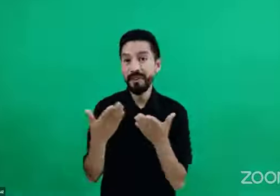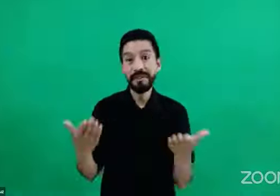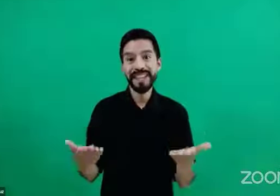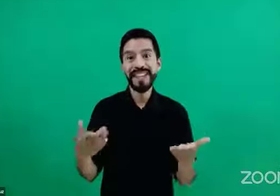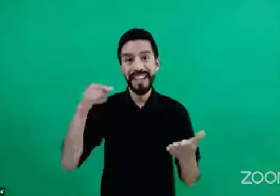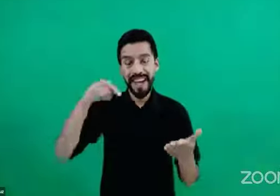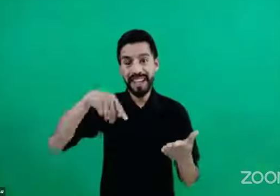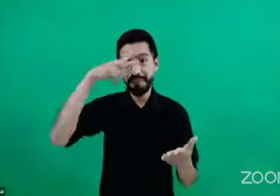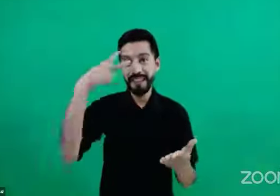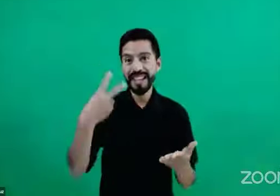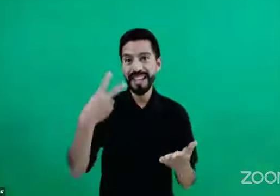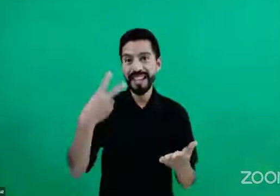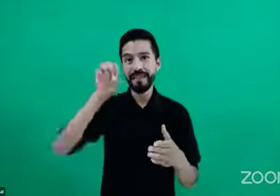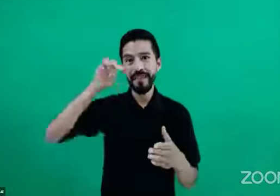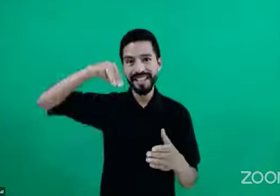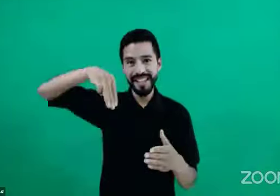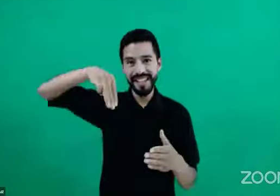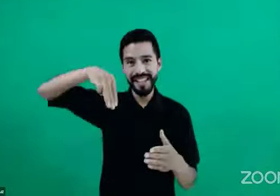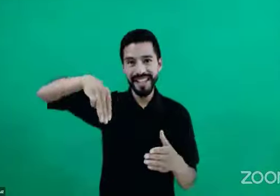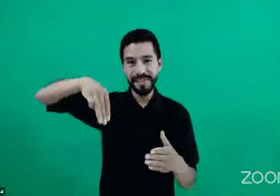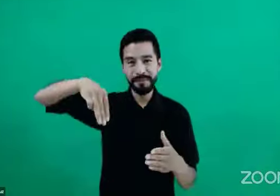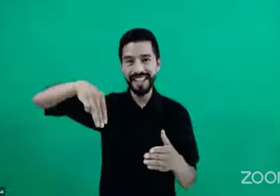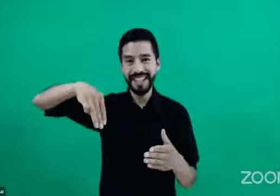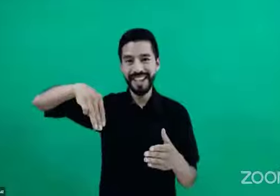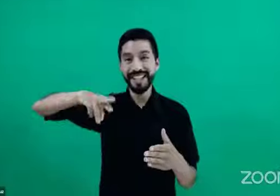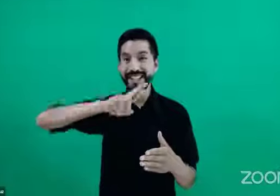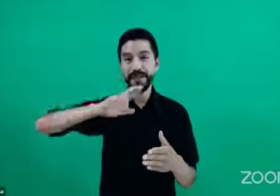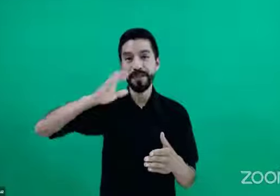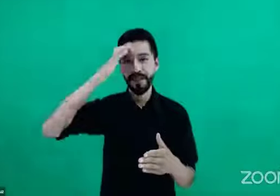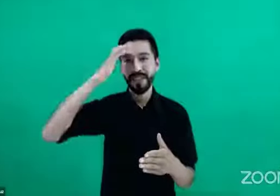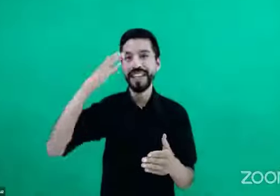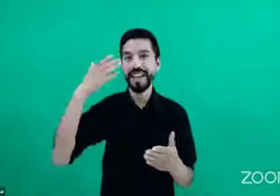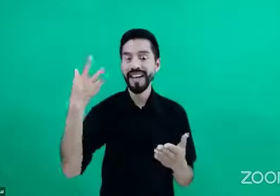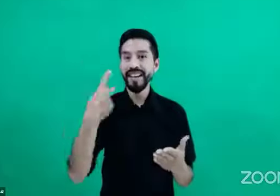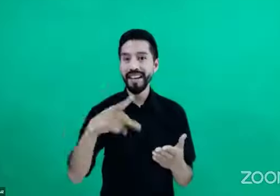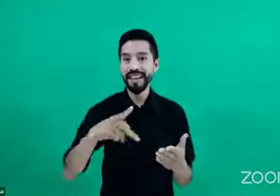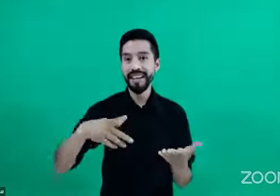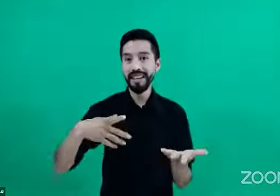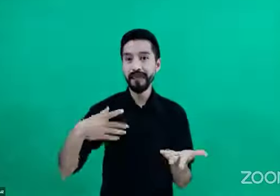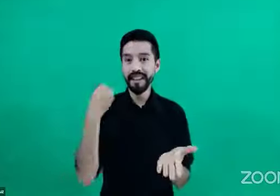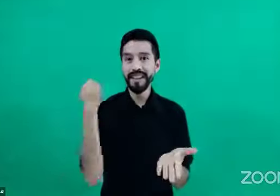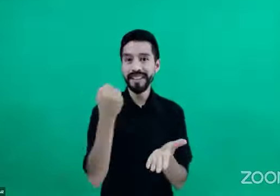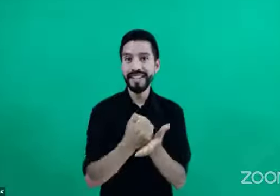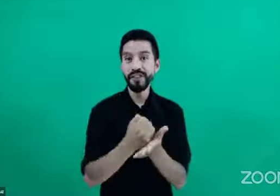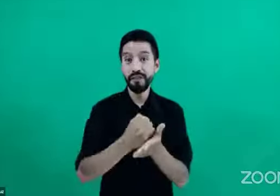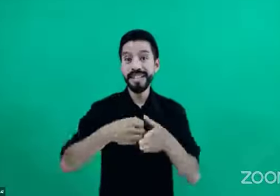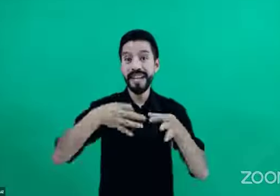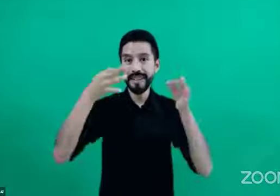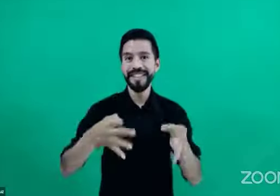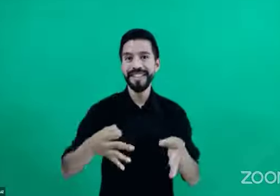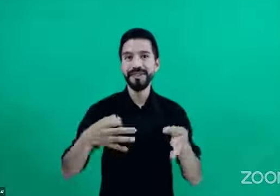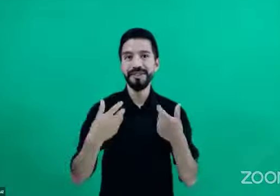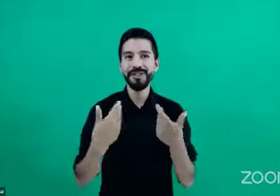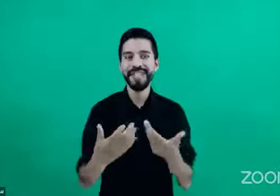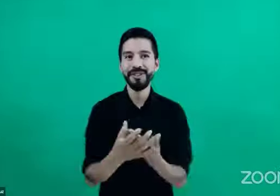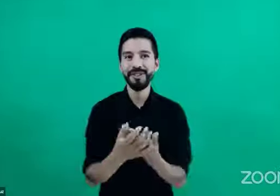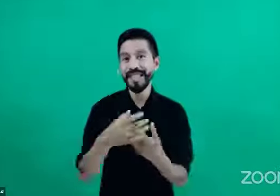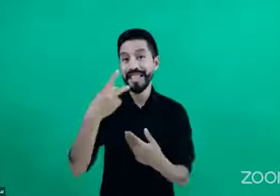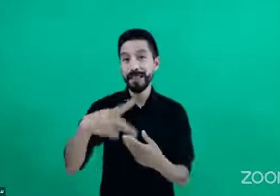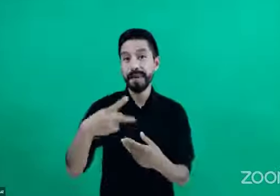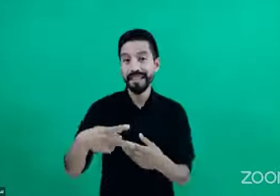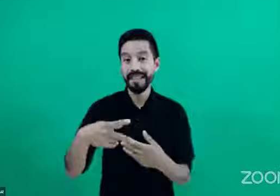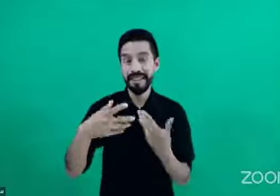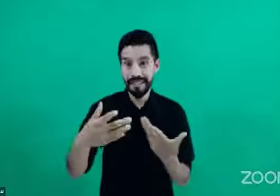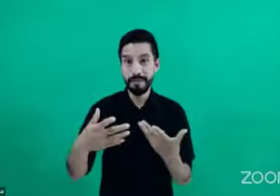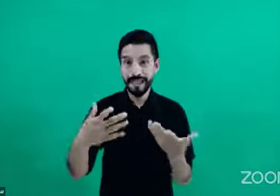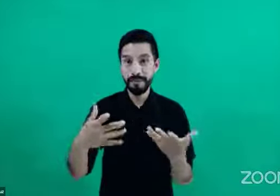Y actualmente aquí en México la lengua de señas mexicana es reconocida, ya es oficialmente reconocida, entonces